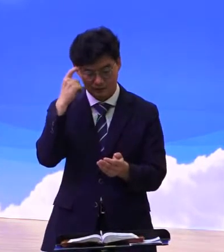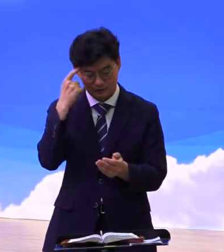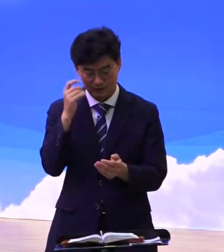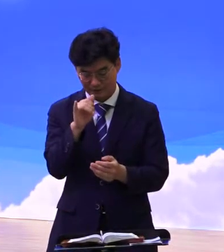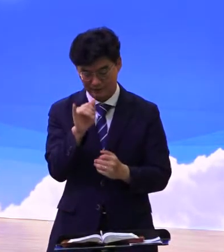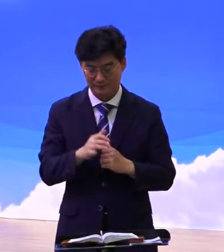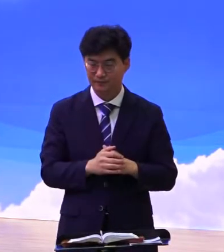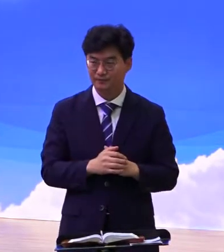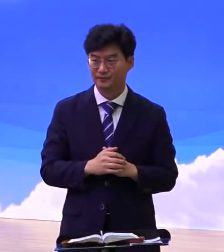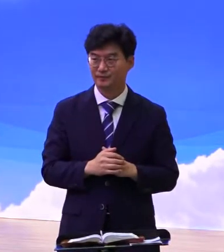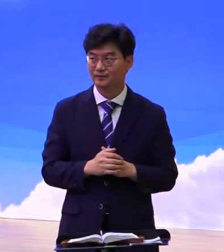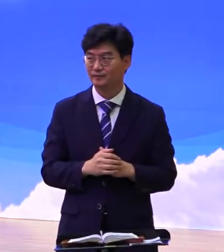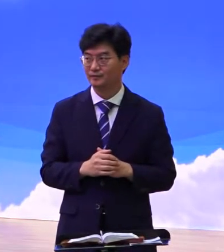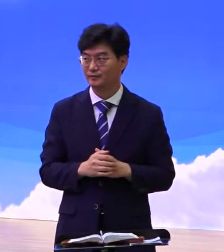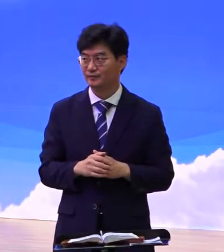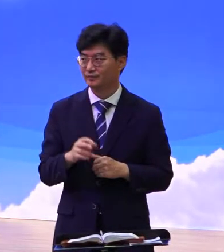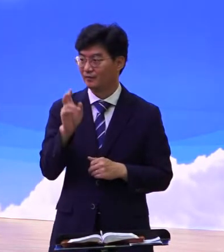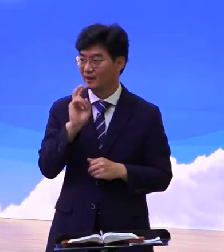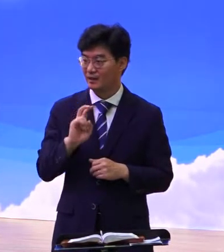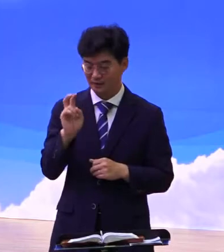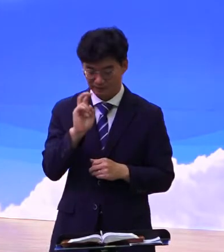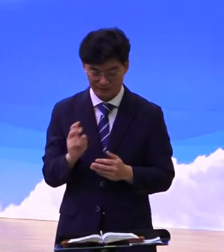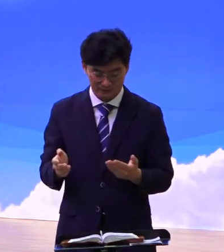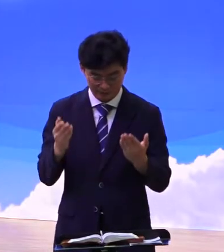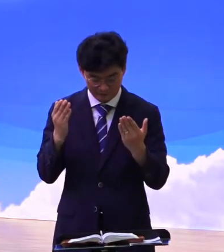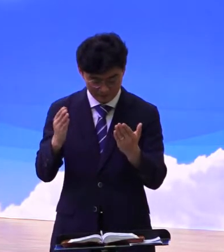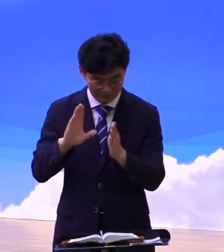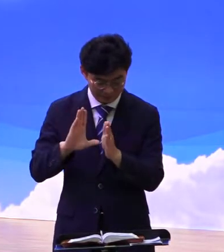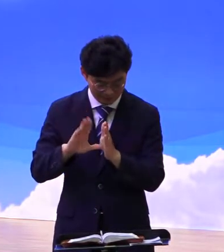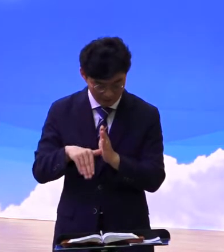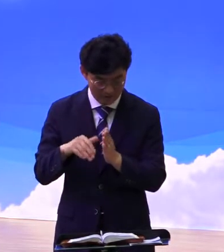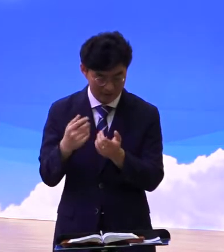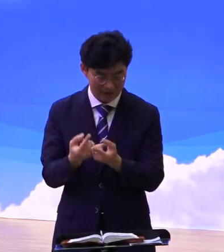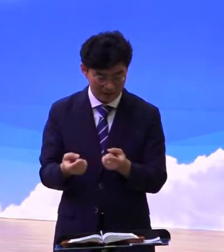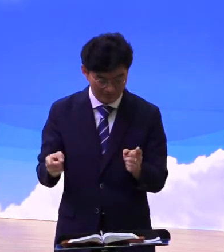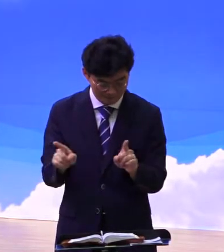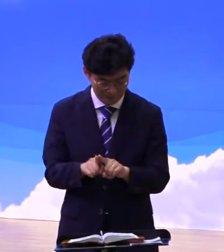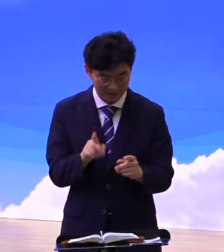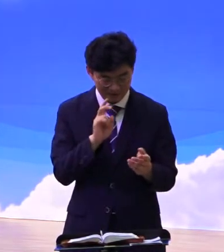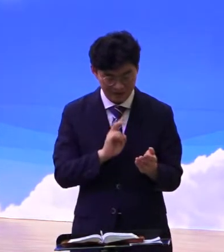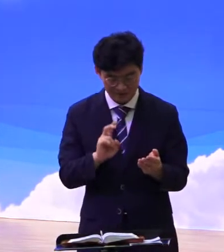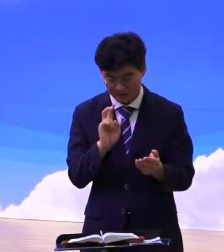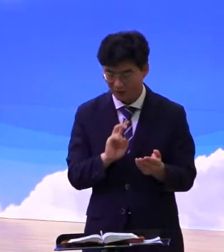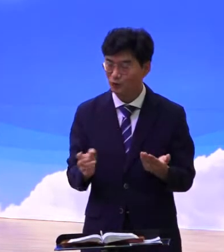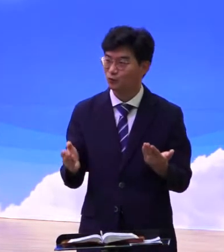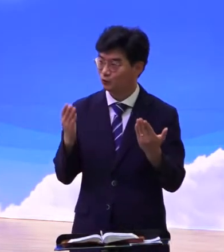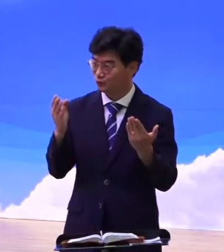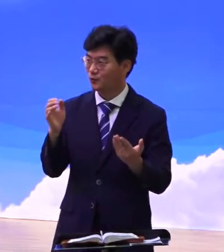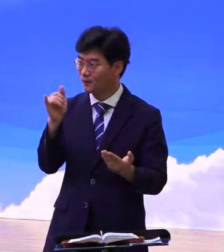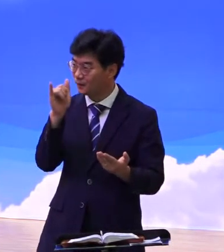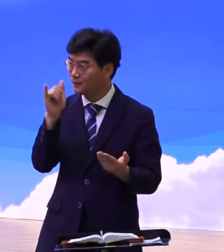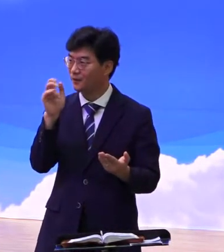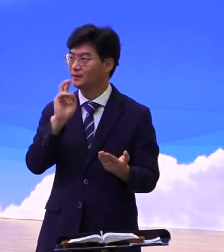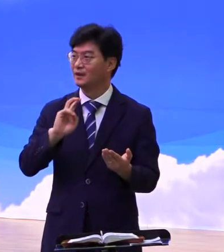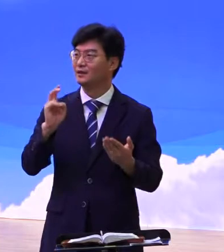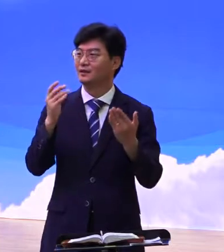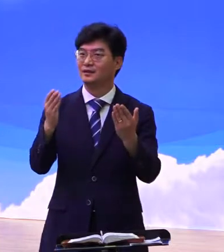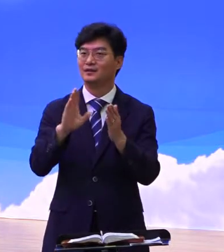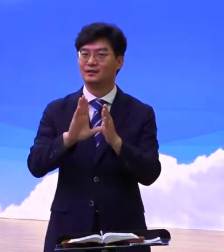것입니다. 이렇게 찬양할 때 여러분들 같은 마음을 가지고 함께 찬양하고 계시죠? 우리 신앙의 고백이 어려운 때에